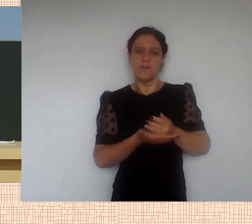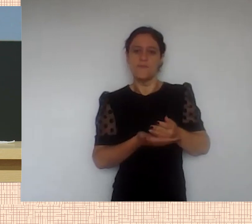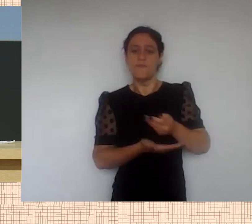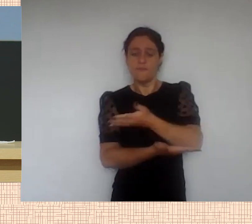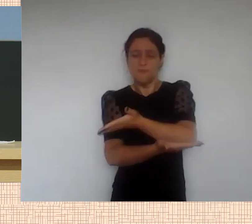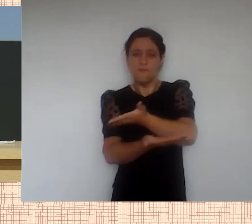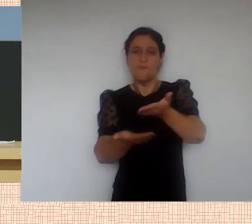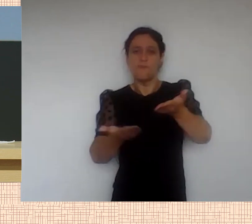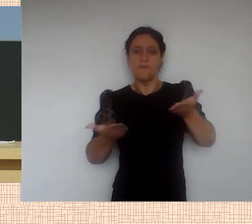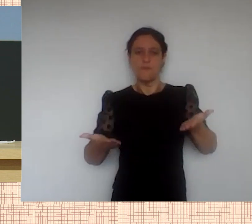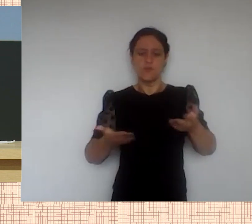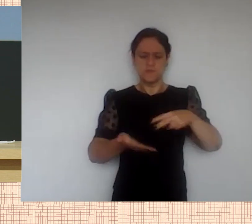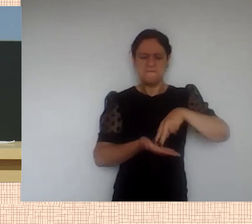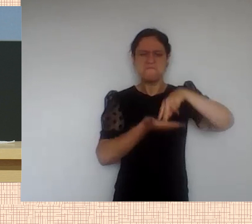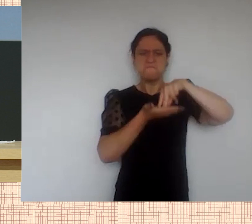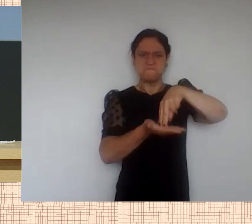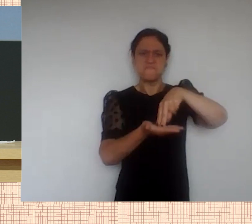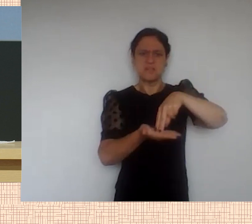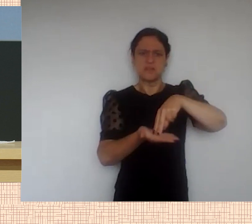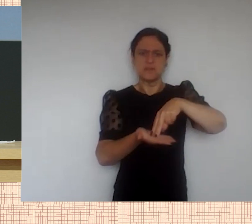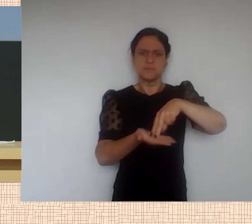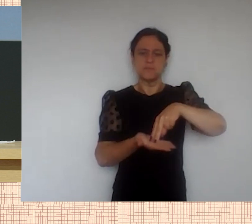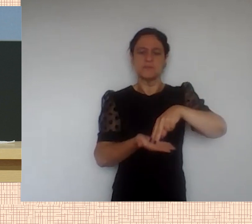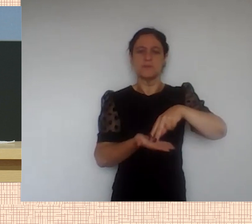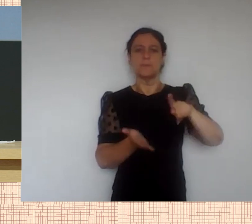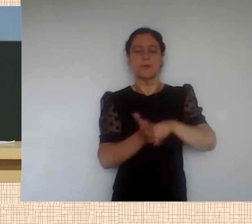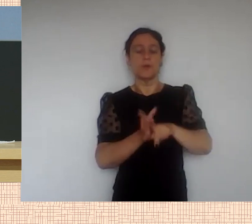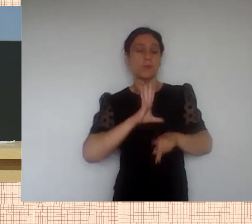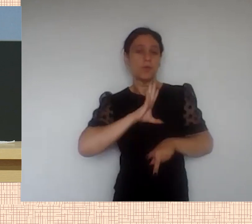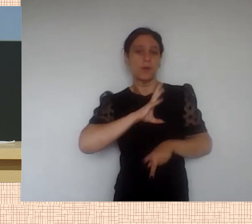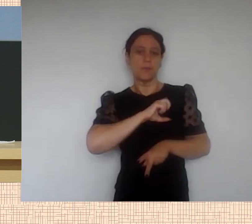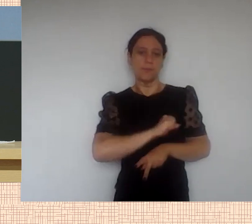arraigados e alicerçados em amor.